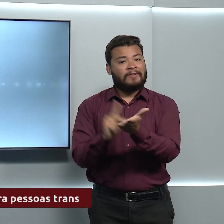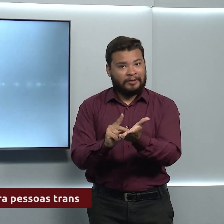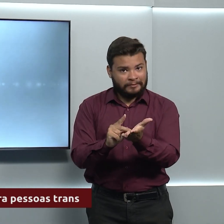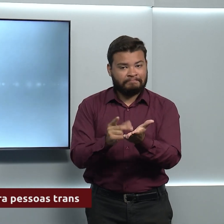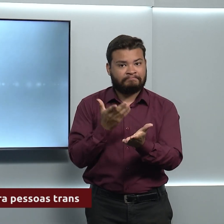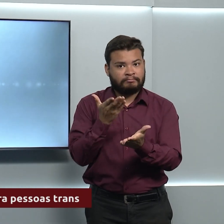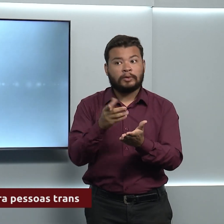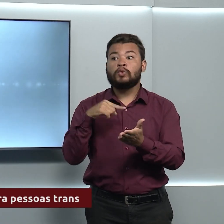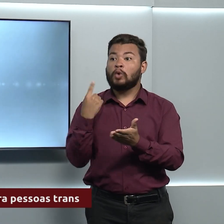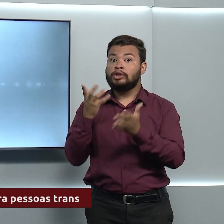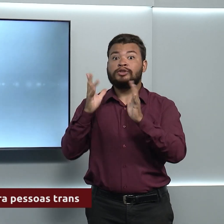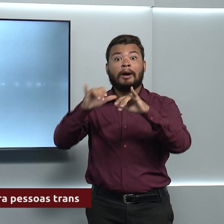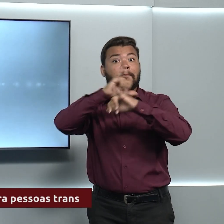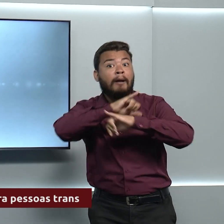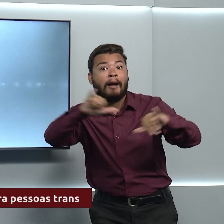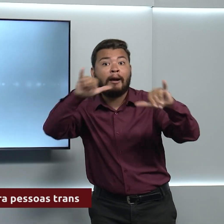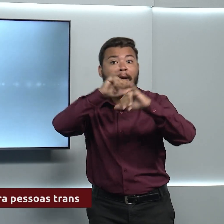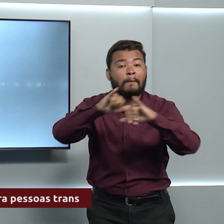a divulgação.